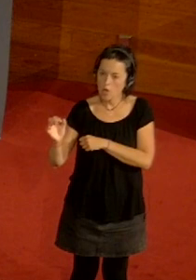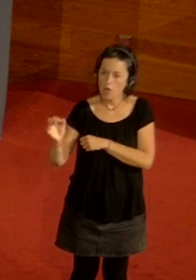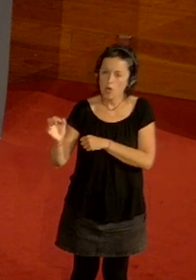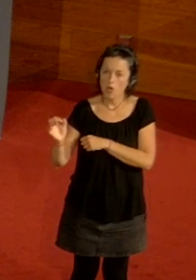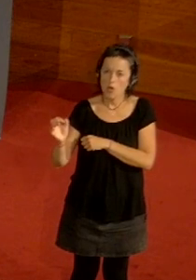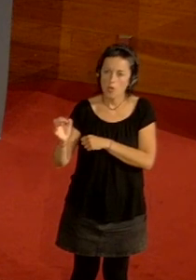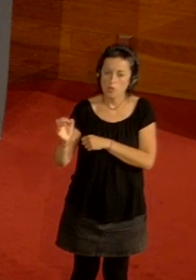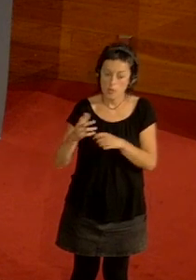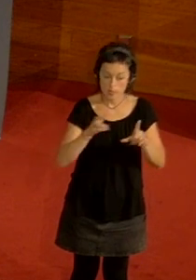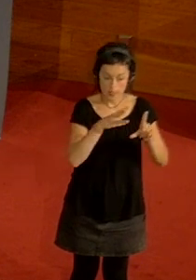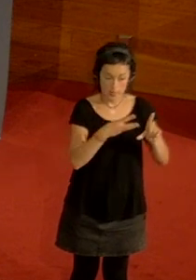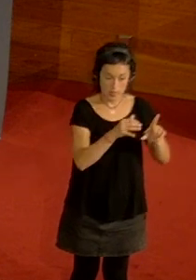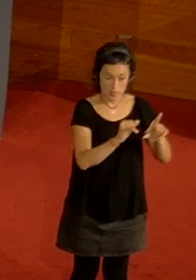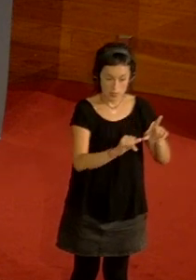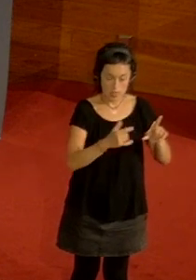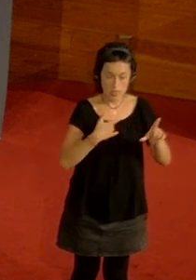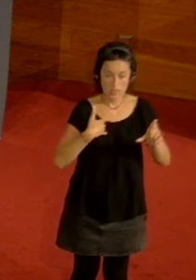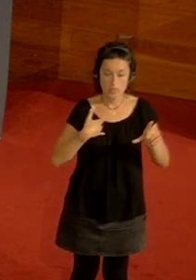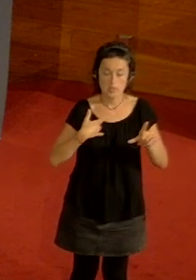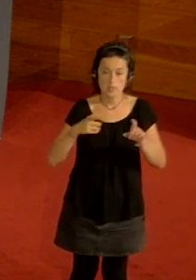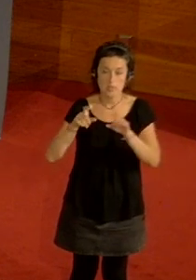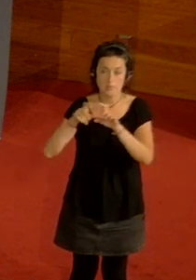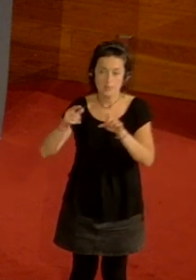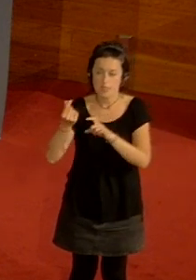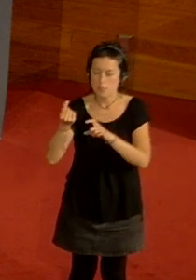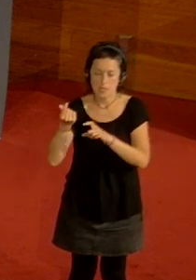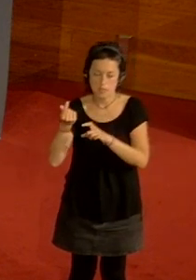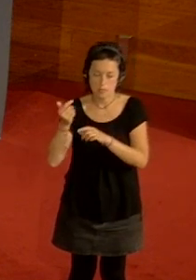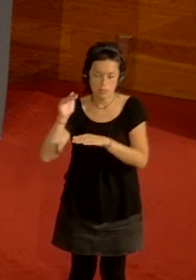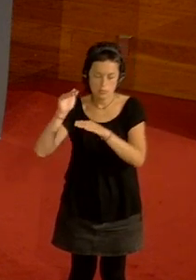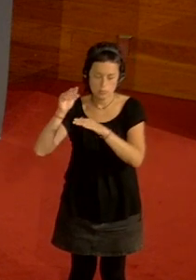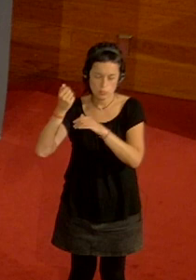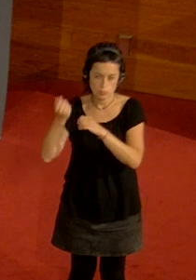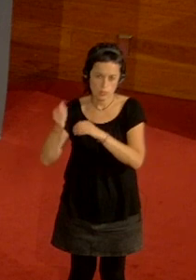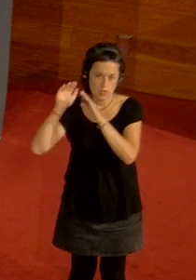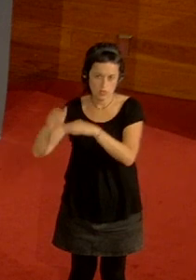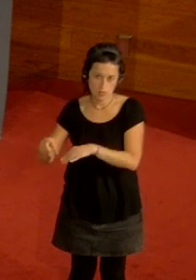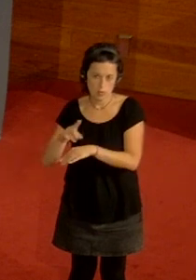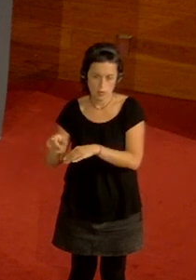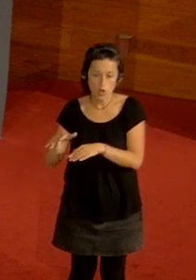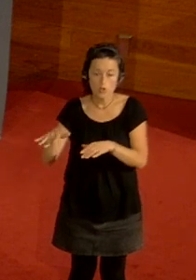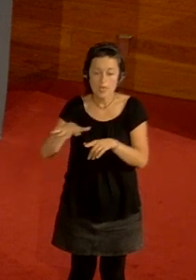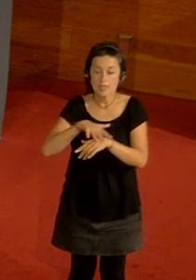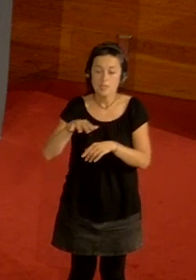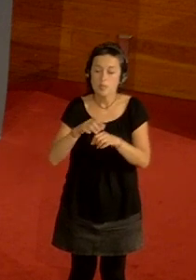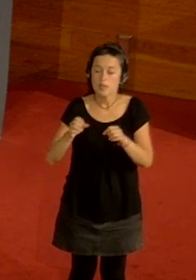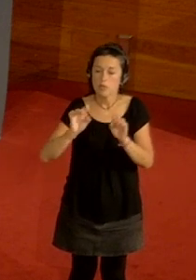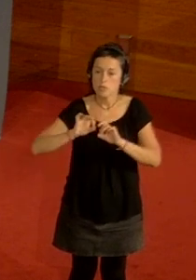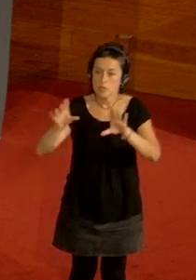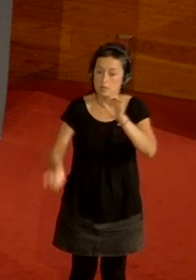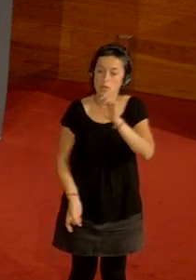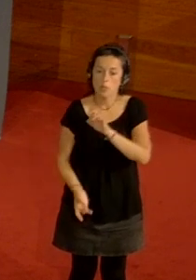que no sean capitalistas y mercantilistas eh creen espacios libres para pues para